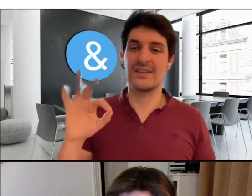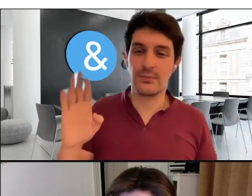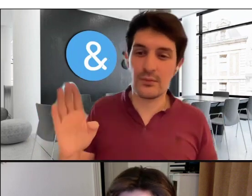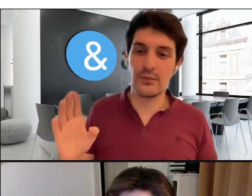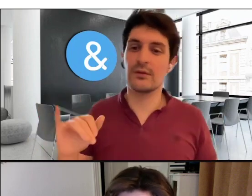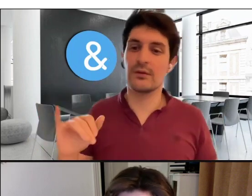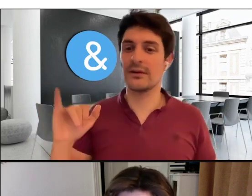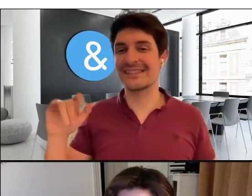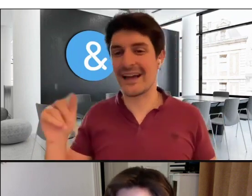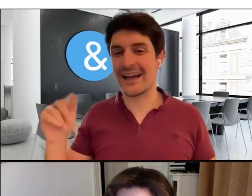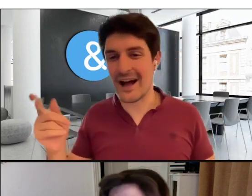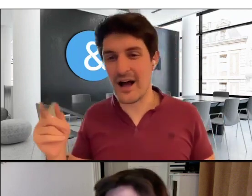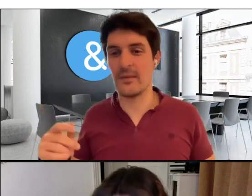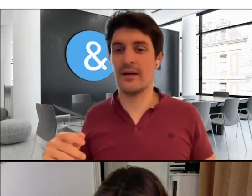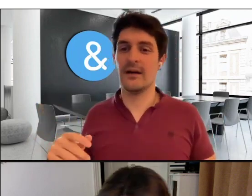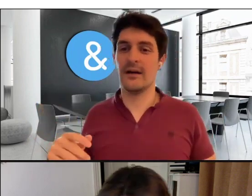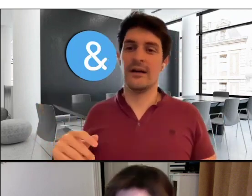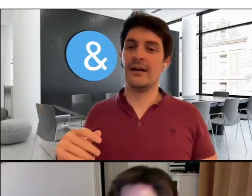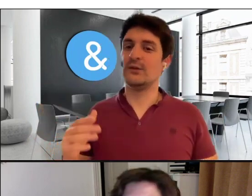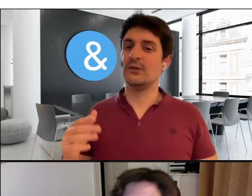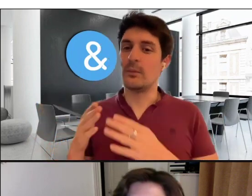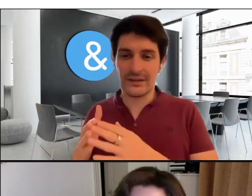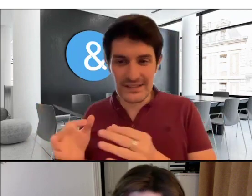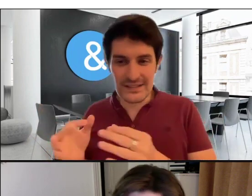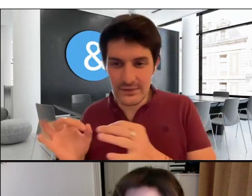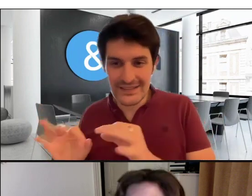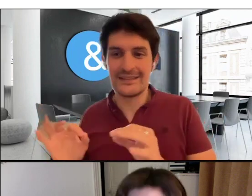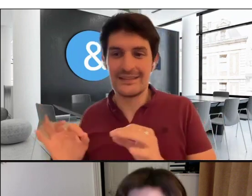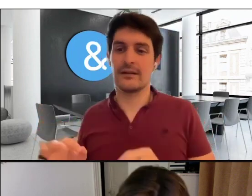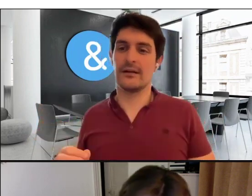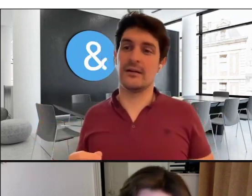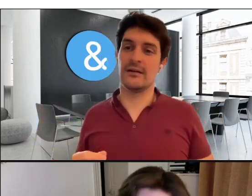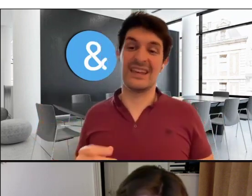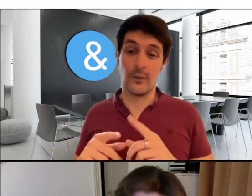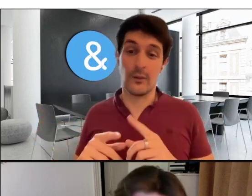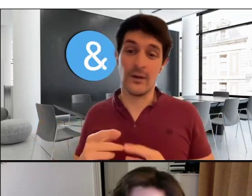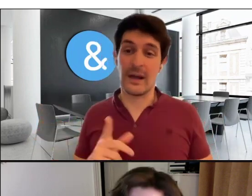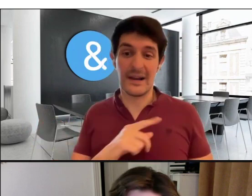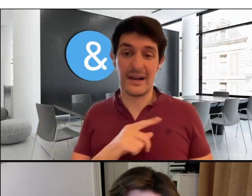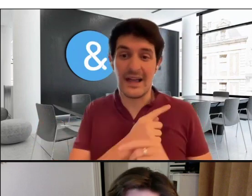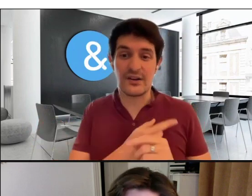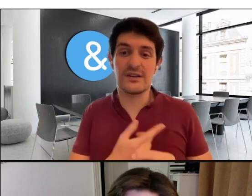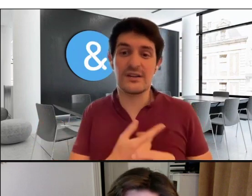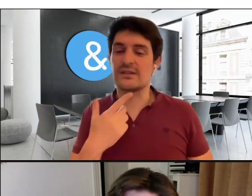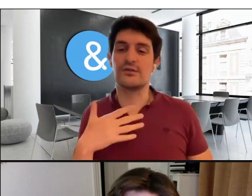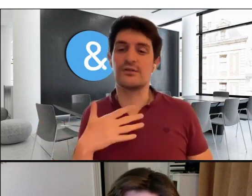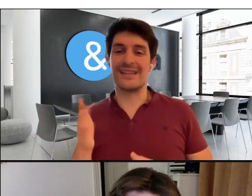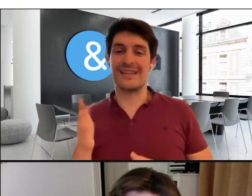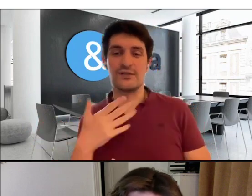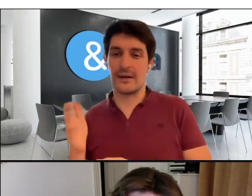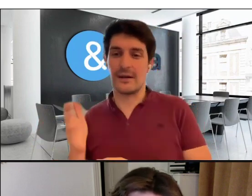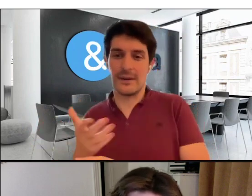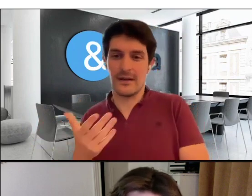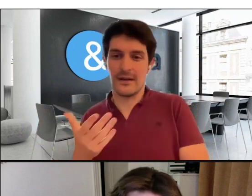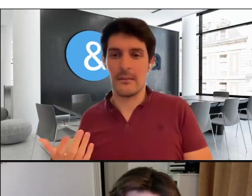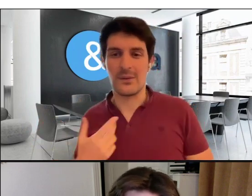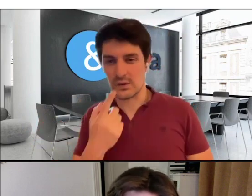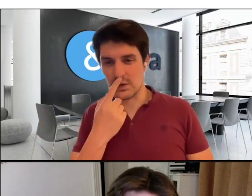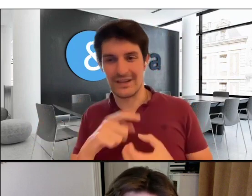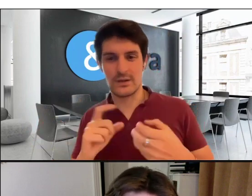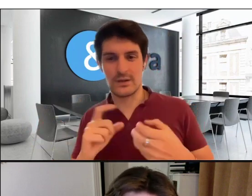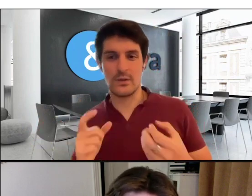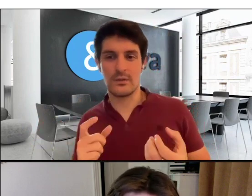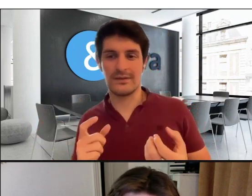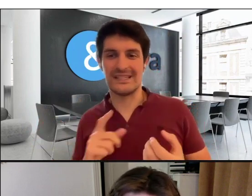Facebook, Instagram, demander des sous-titres, et quelquefois on n'a pas l'énergie, on se dit je vais zapper, et on se sent